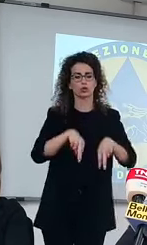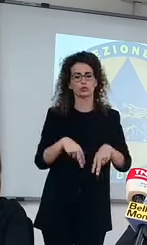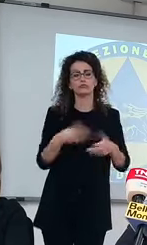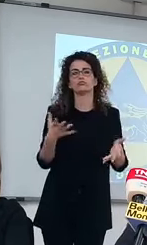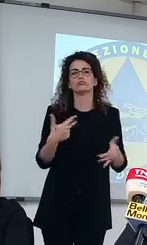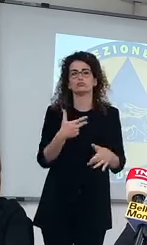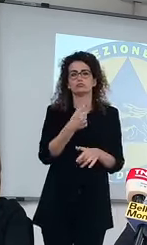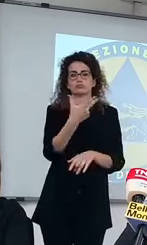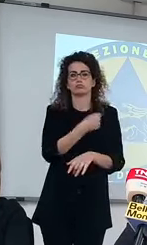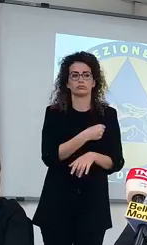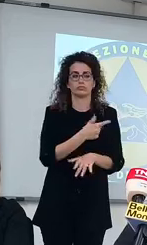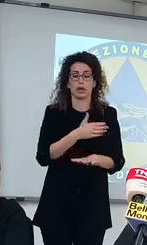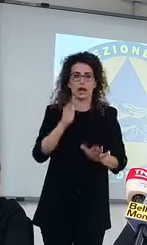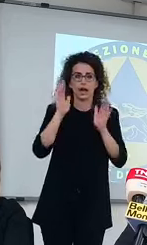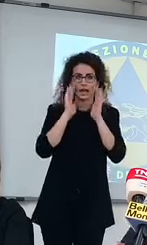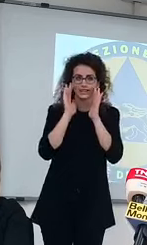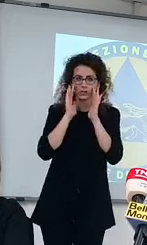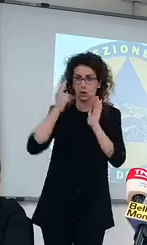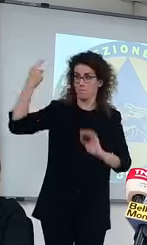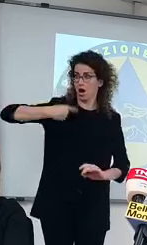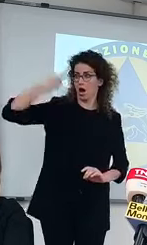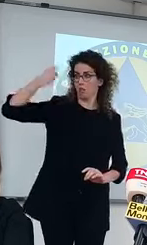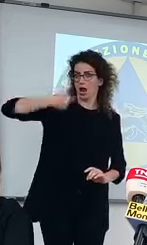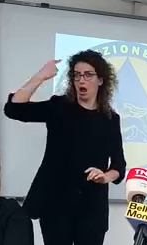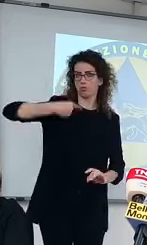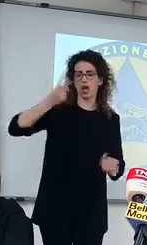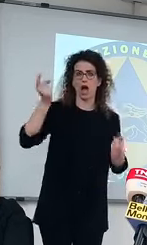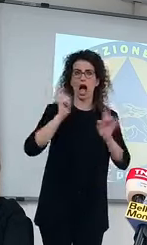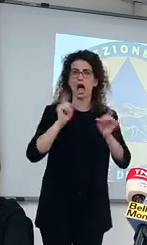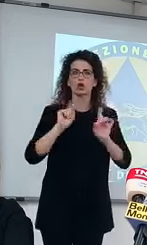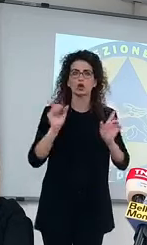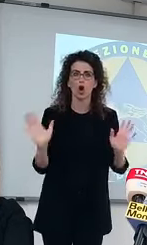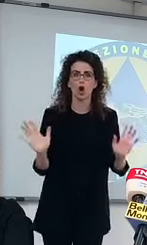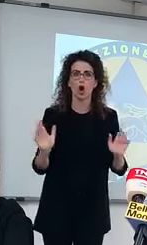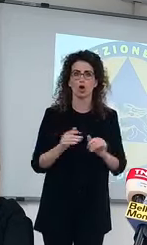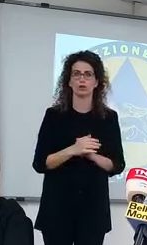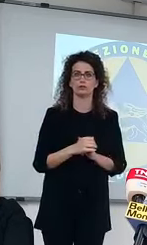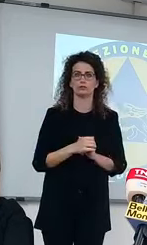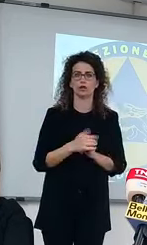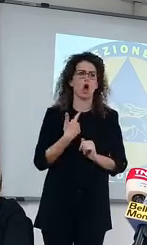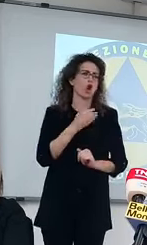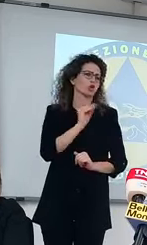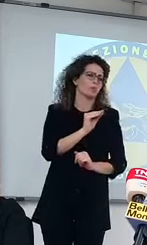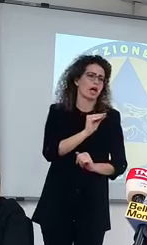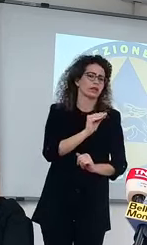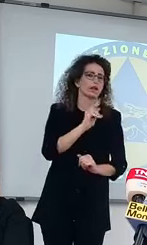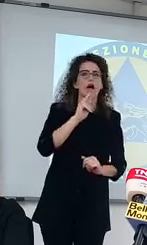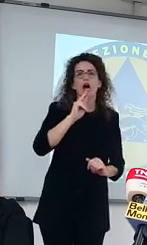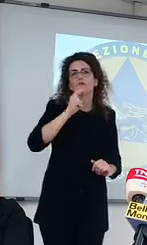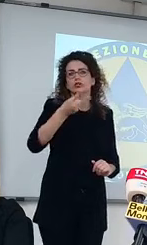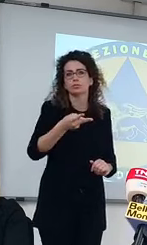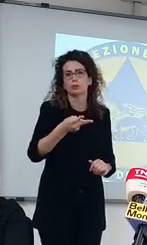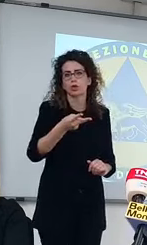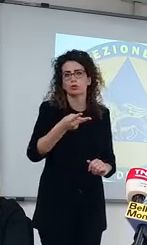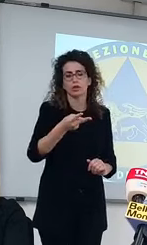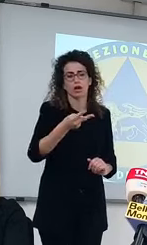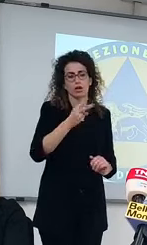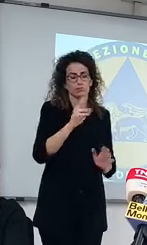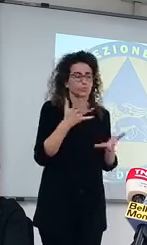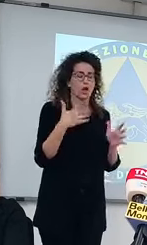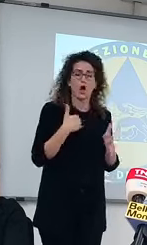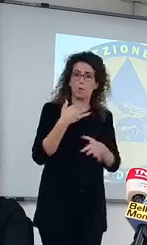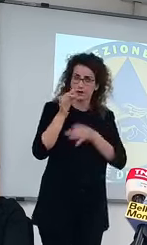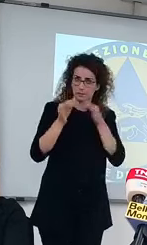Perfetto. Sì, ma attenzione, non è un atto di dittatura, cioè non compete a noi. No, cioè non... È una domanda e una risposta. No, ma spieghiamolo